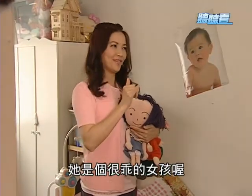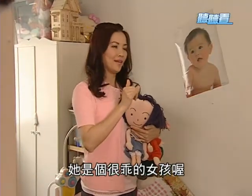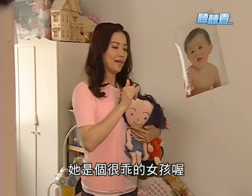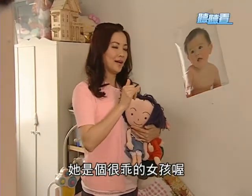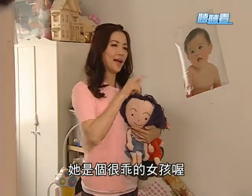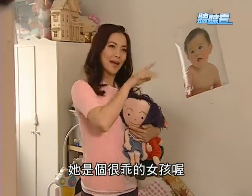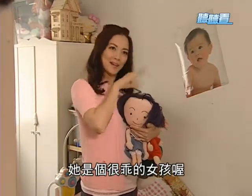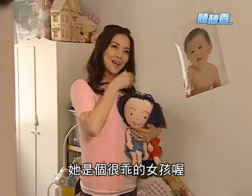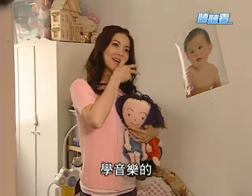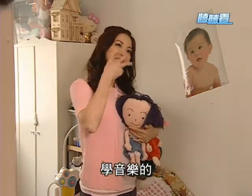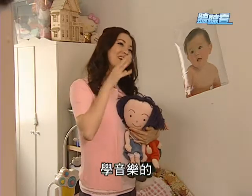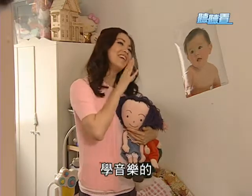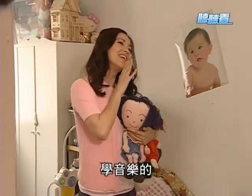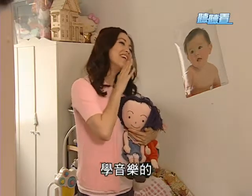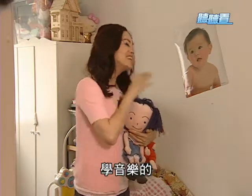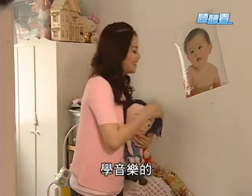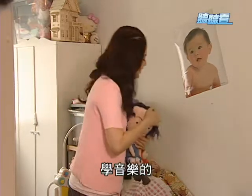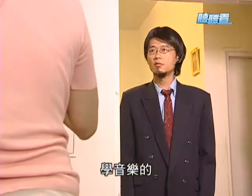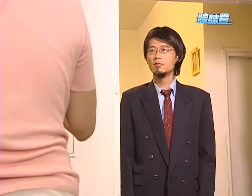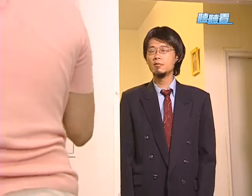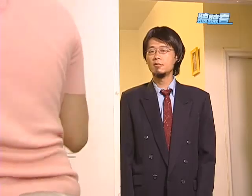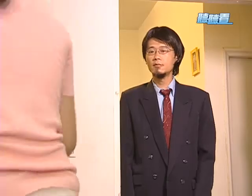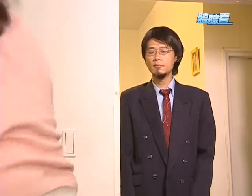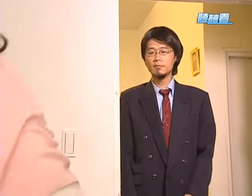哦，学音乐的。